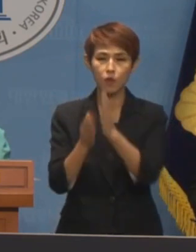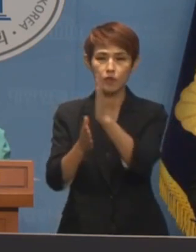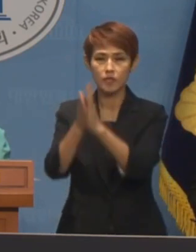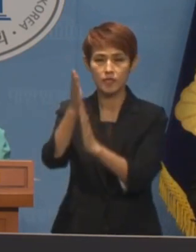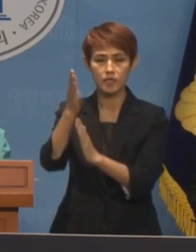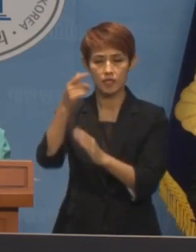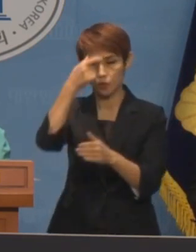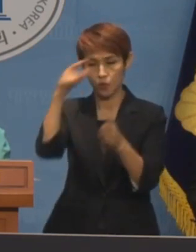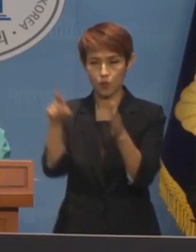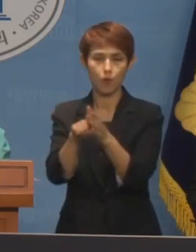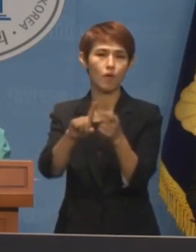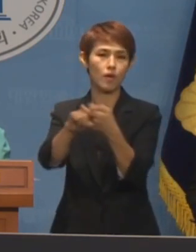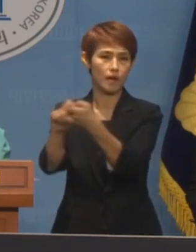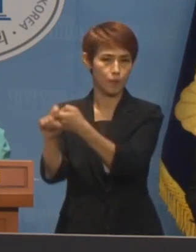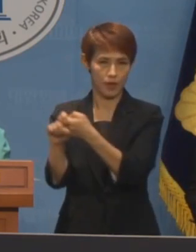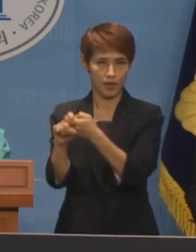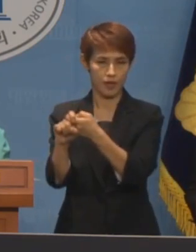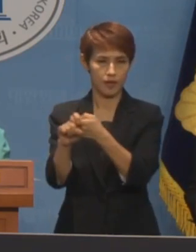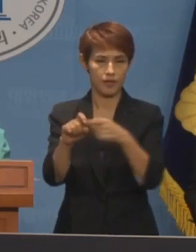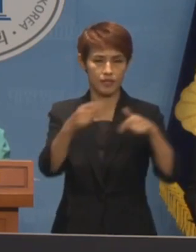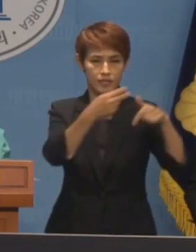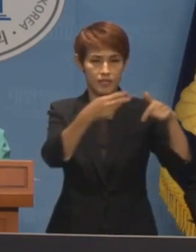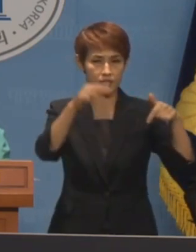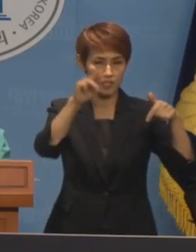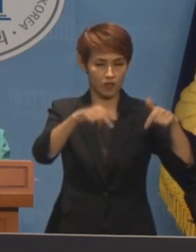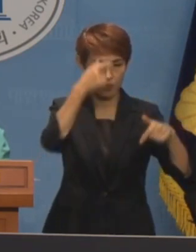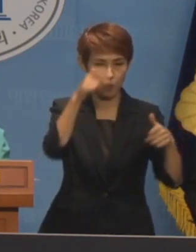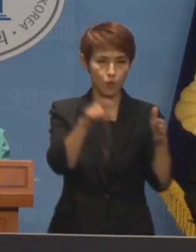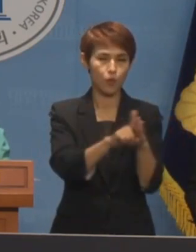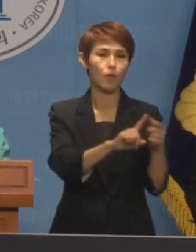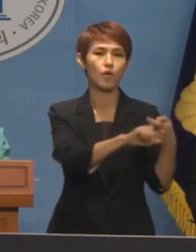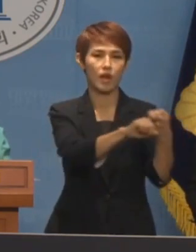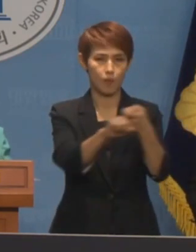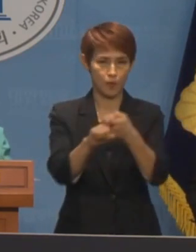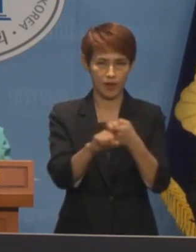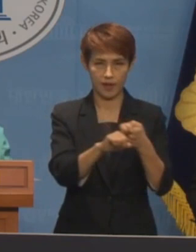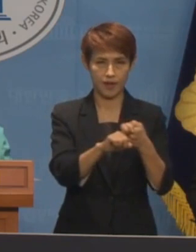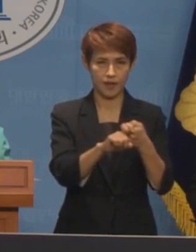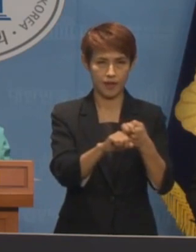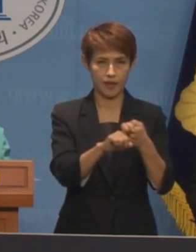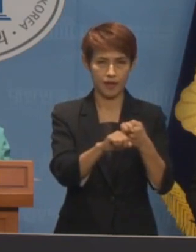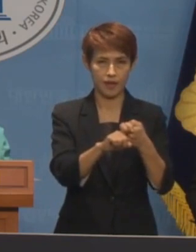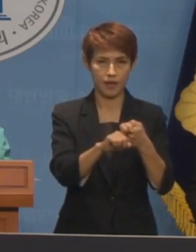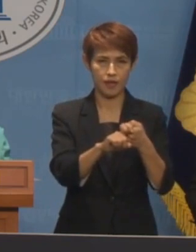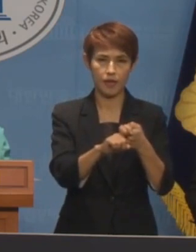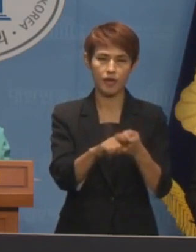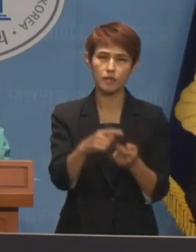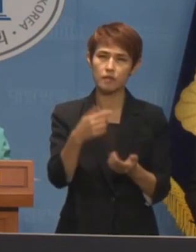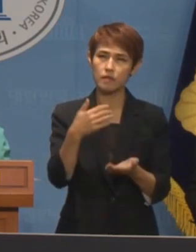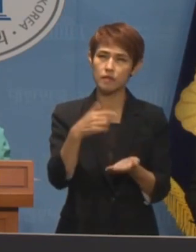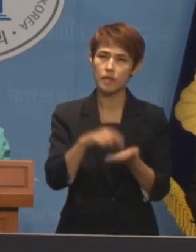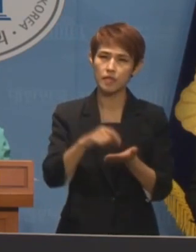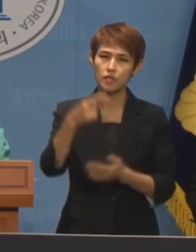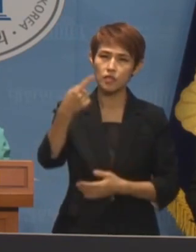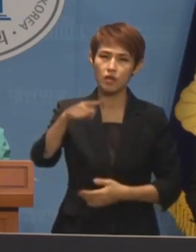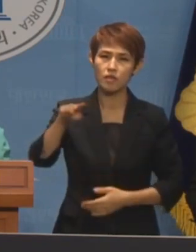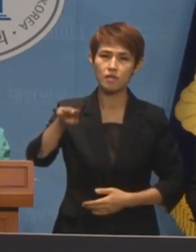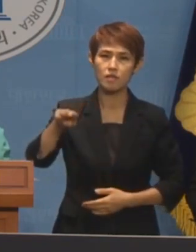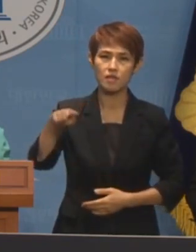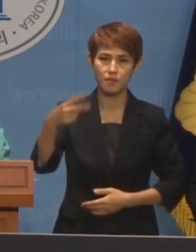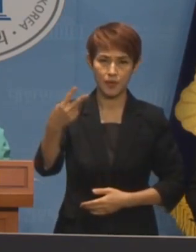총연합회, 인천시 기독교 총연합회 등 전부 한